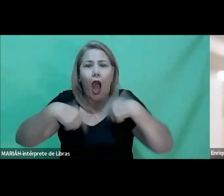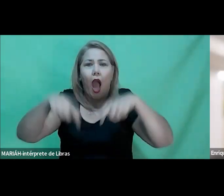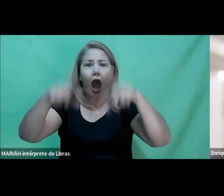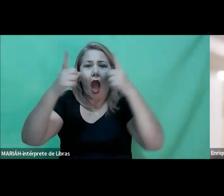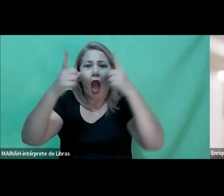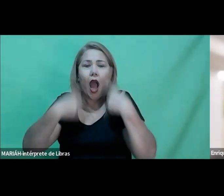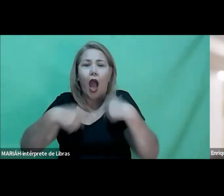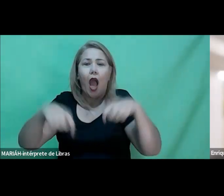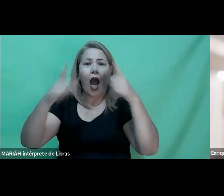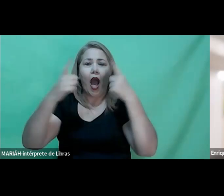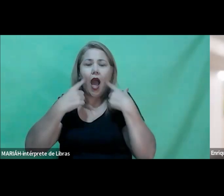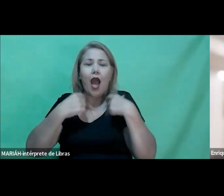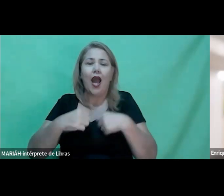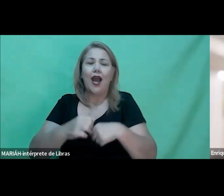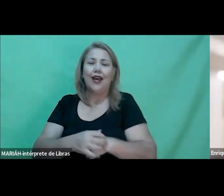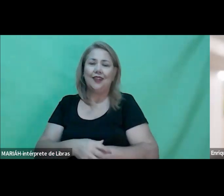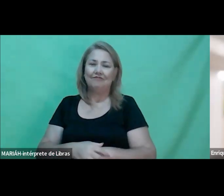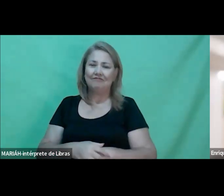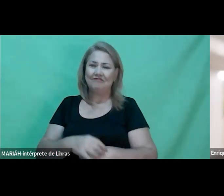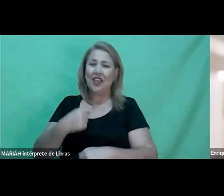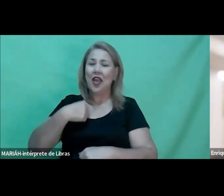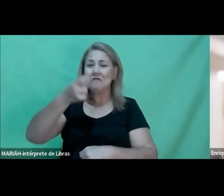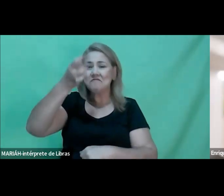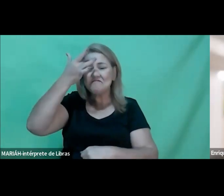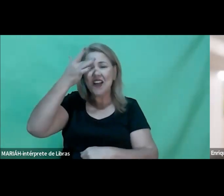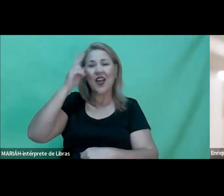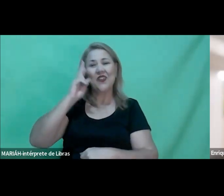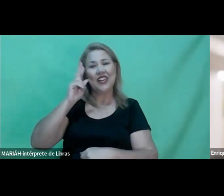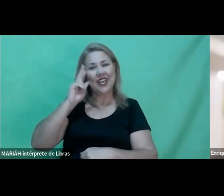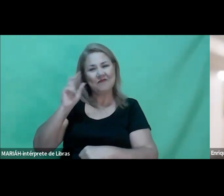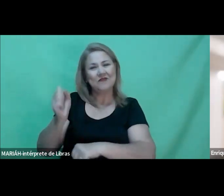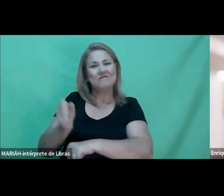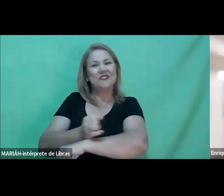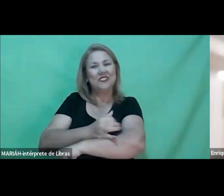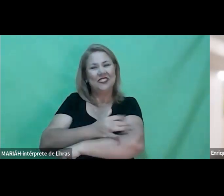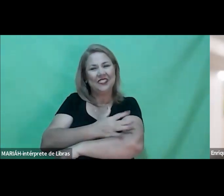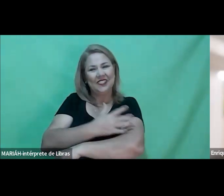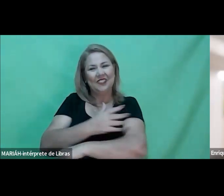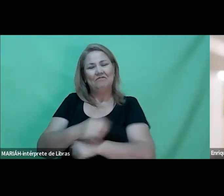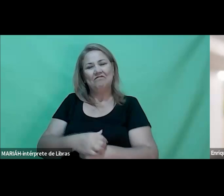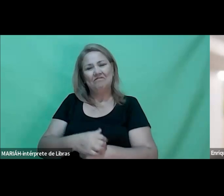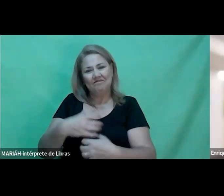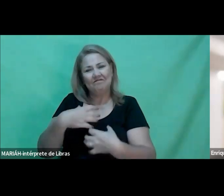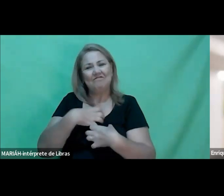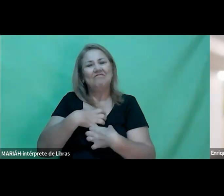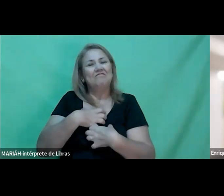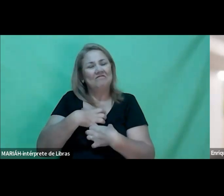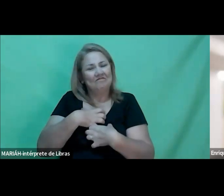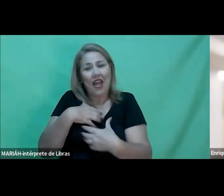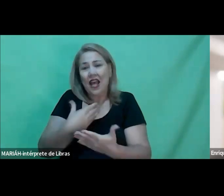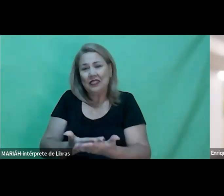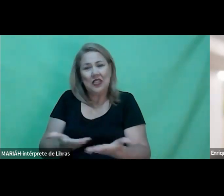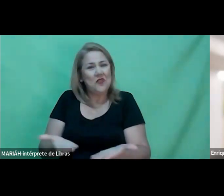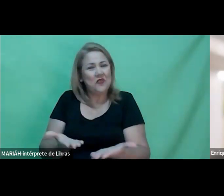lágrimas o sea yo recuerdo Esa esa emoción inclusive todavía lo recuerdo y me y y me emociono